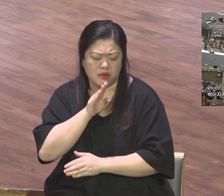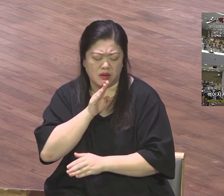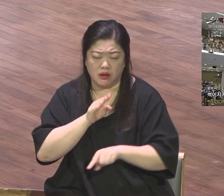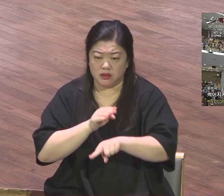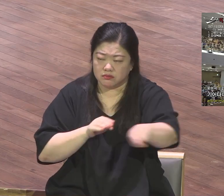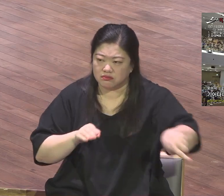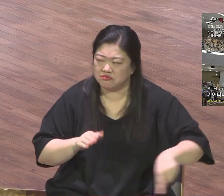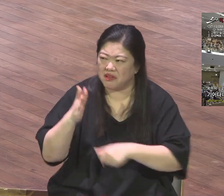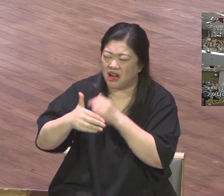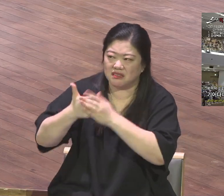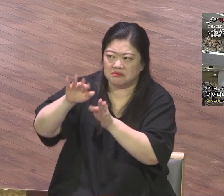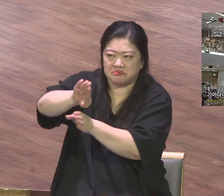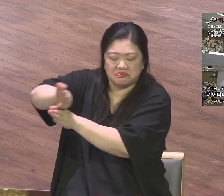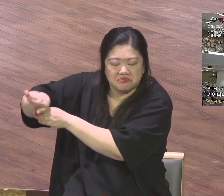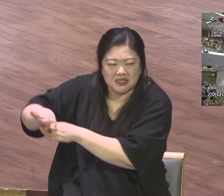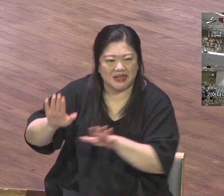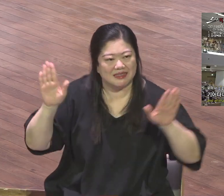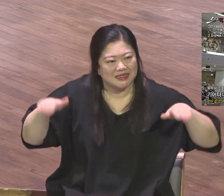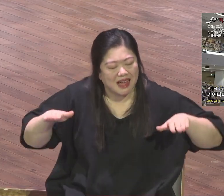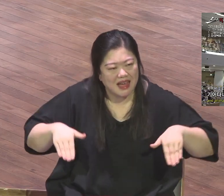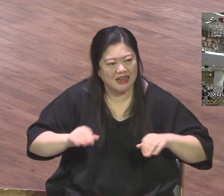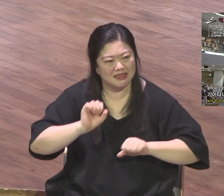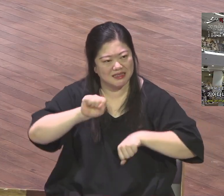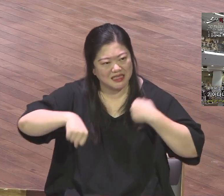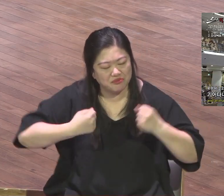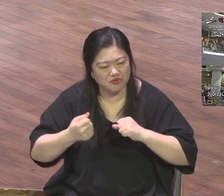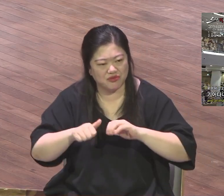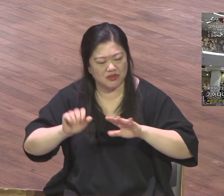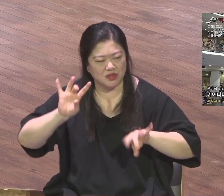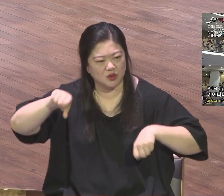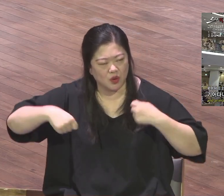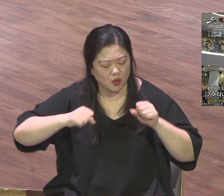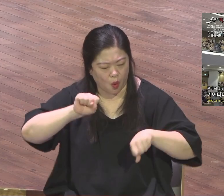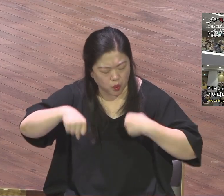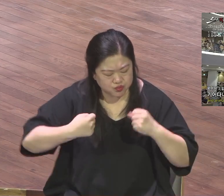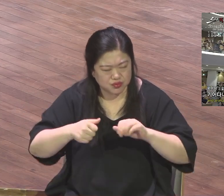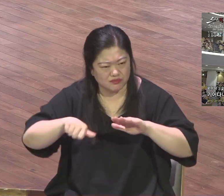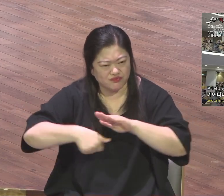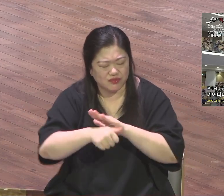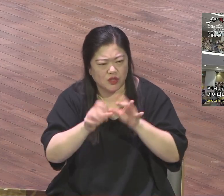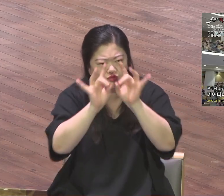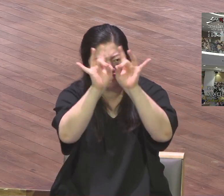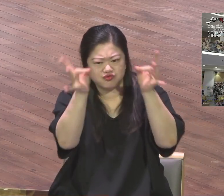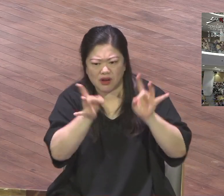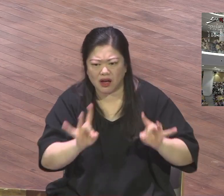새와 짐승과 기어다니는 동물 모양의 우상으로 바꾸었느니라.